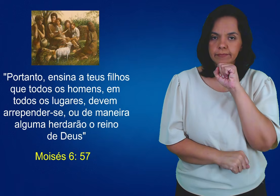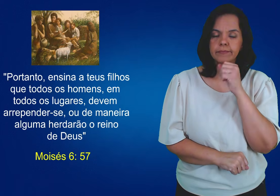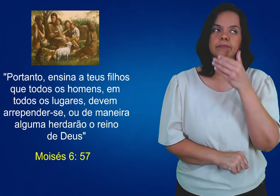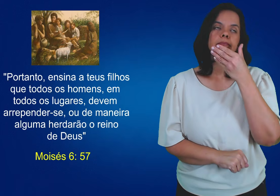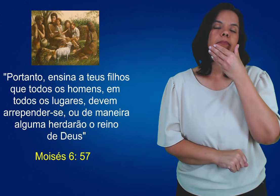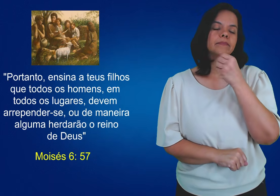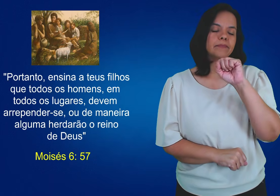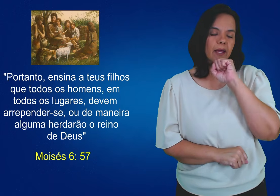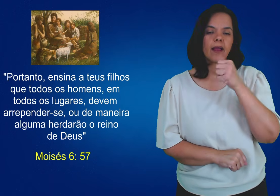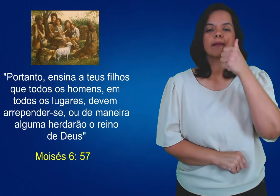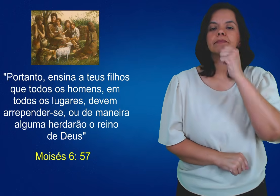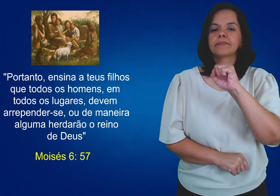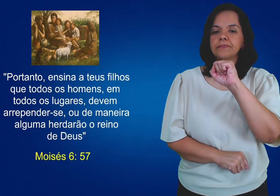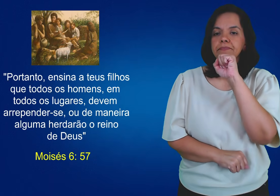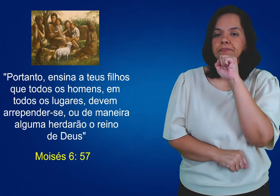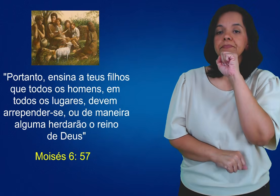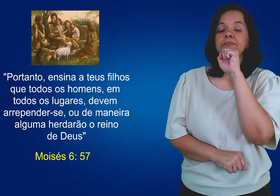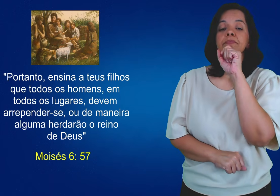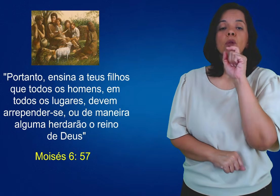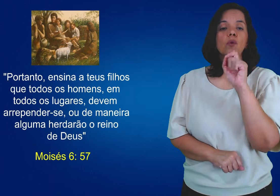que todo pai e mãe,